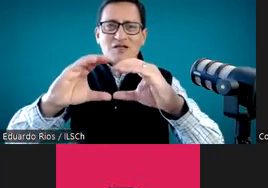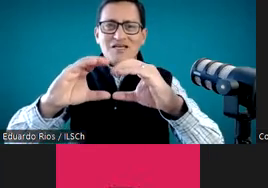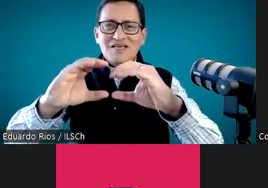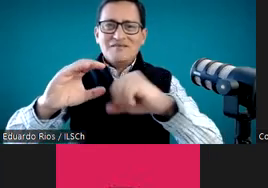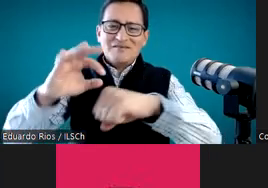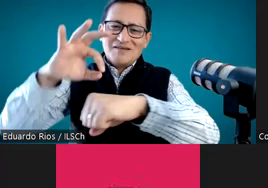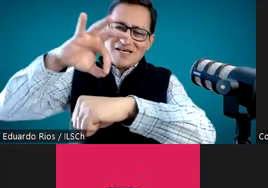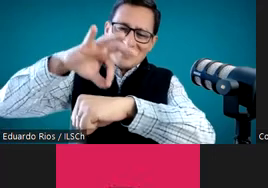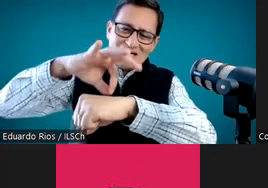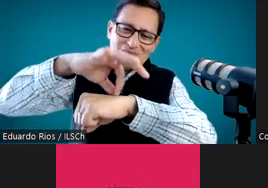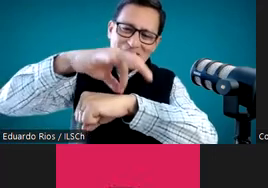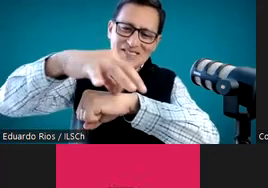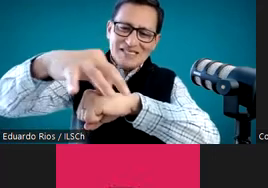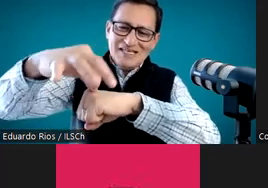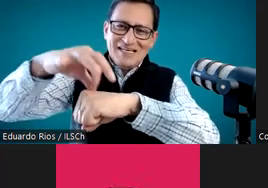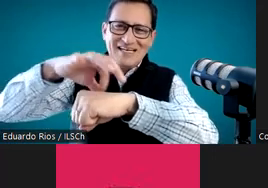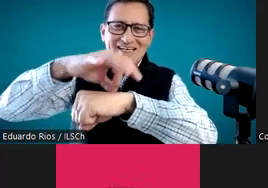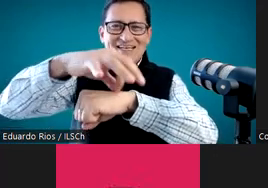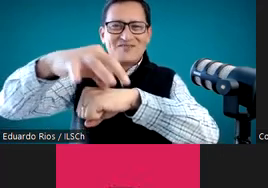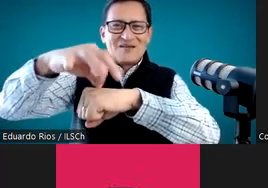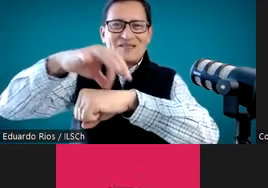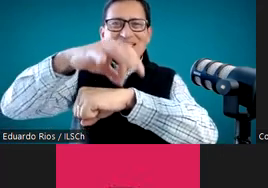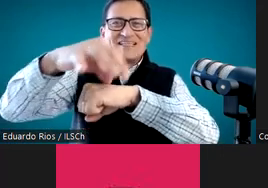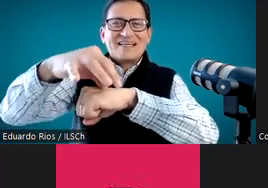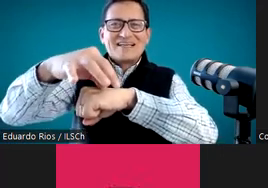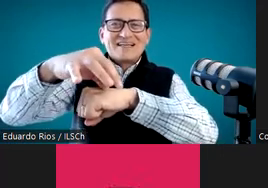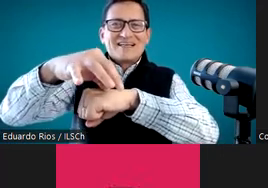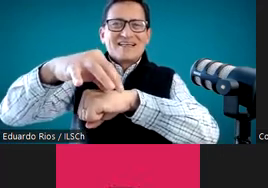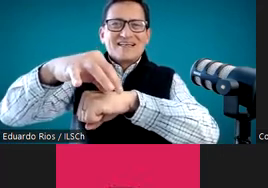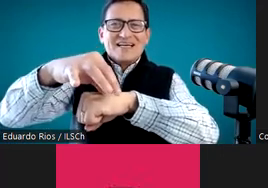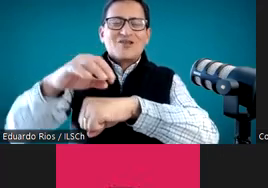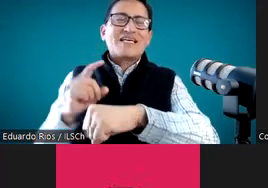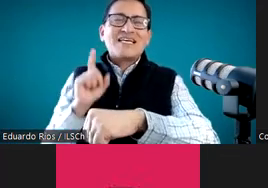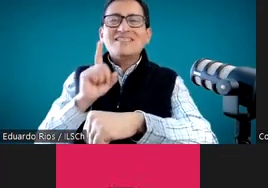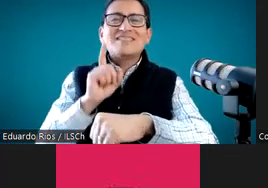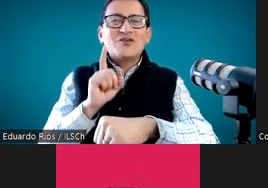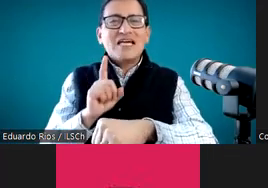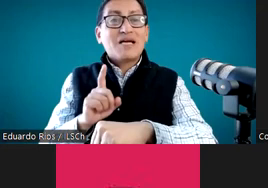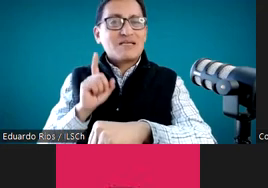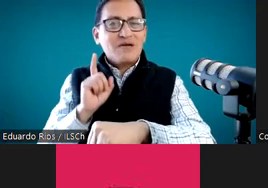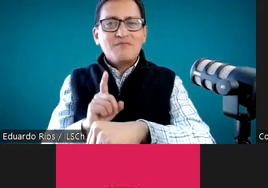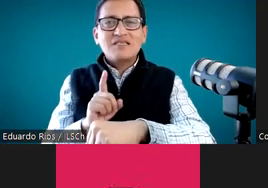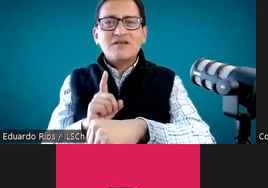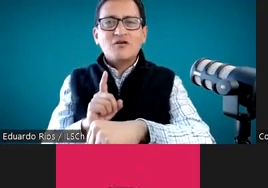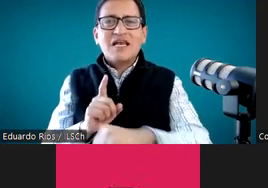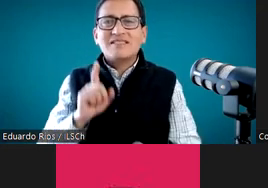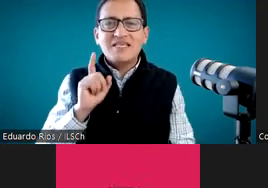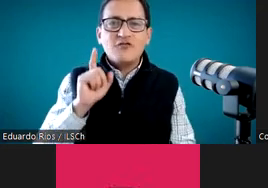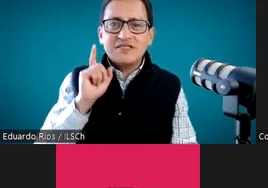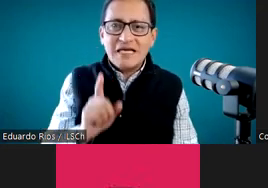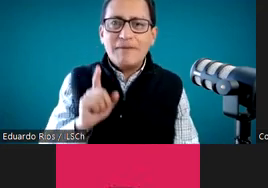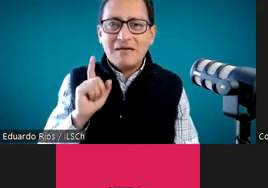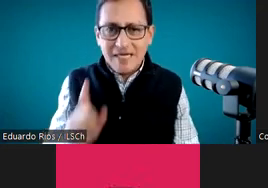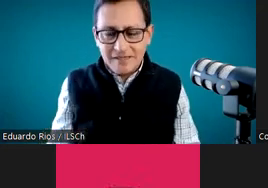una almohadilla que tenga unas manchitas, unas pintitas. Entonces aquí necesito ya, para ser más específico, la